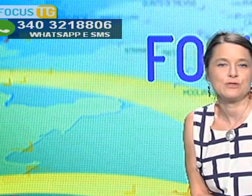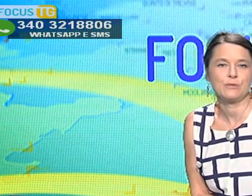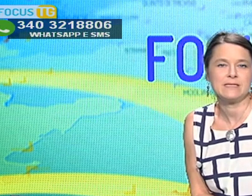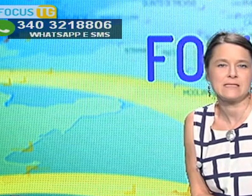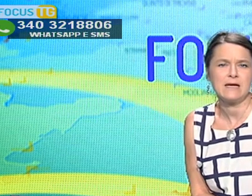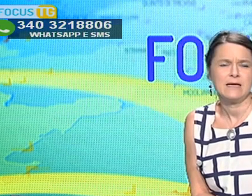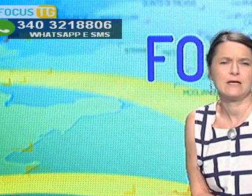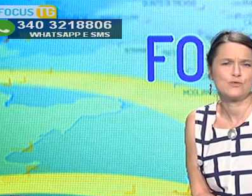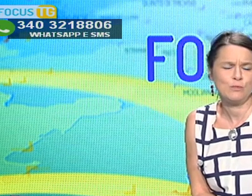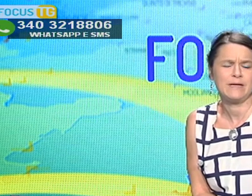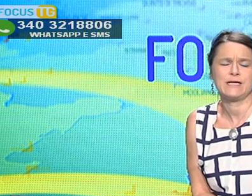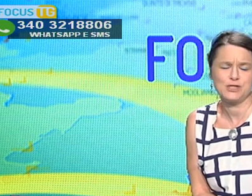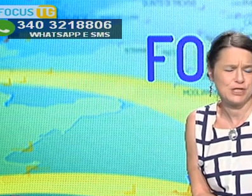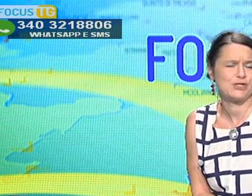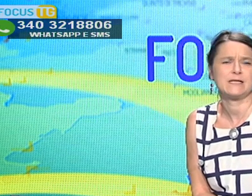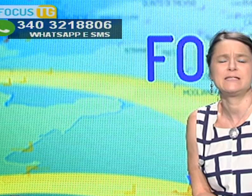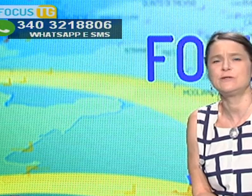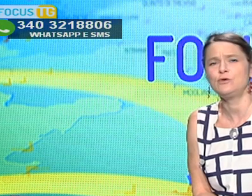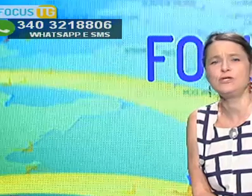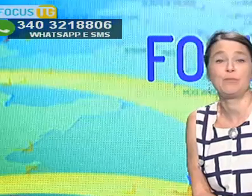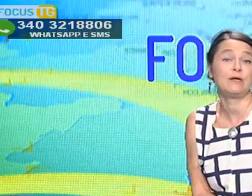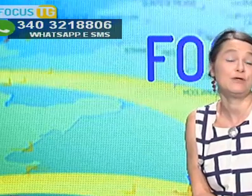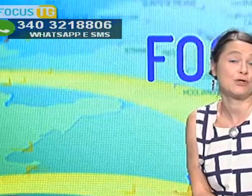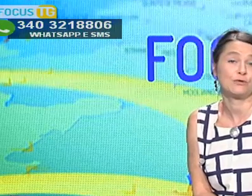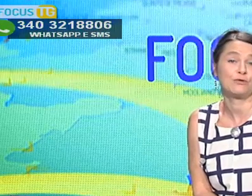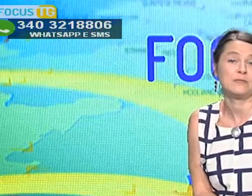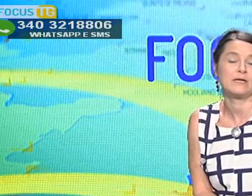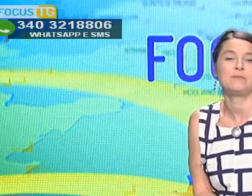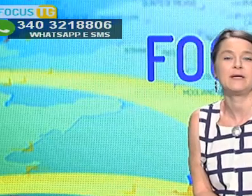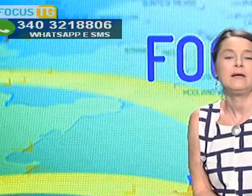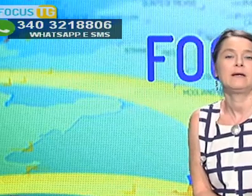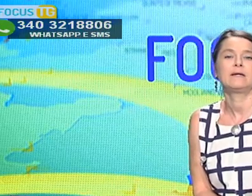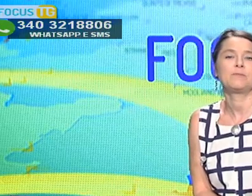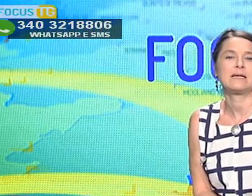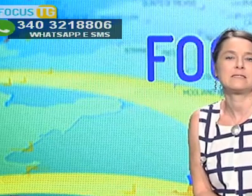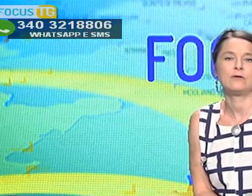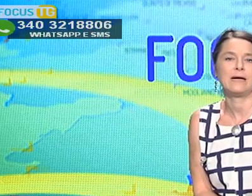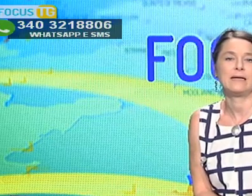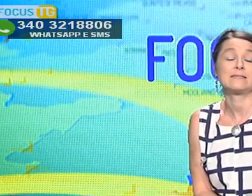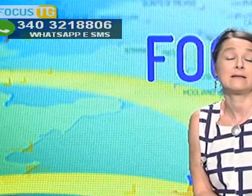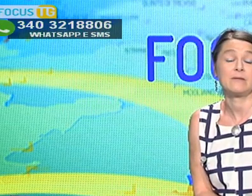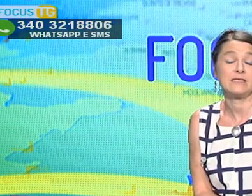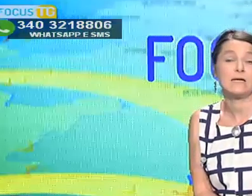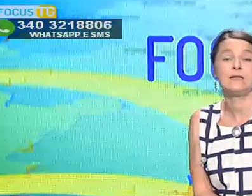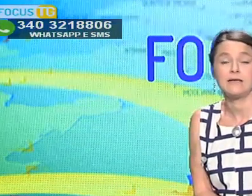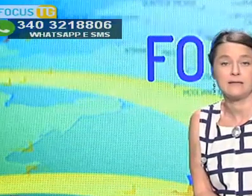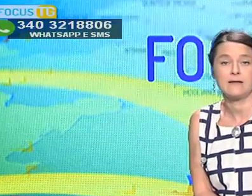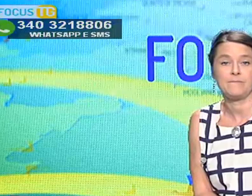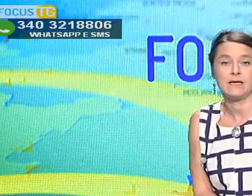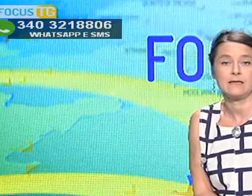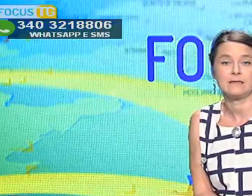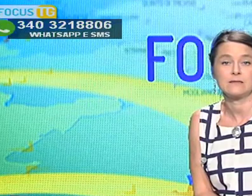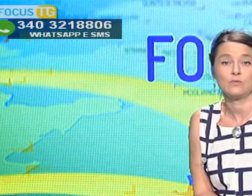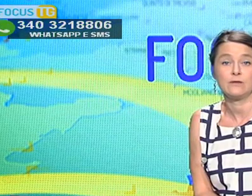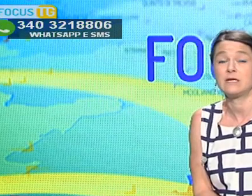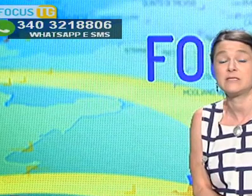di conseguenza Zumba, Tai Chi, ginnastica dolce e poi alle 18 come sempre spazio alla Santa Messa in diretta